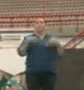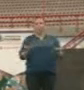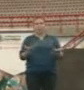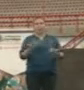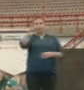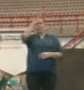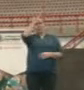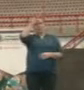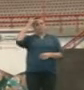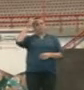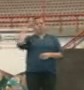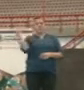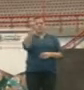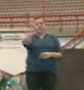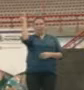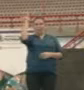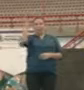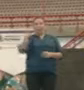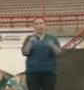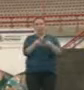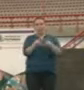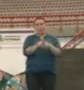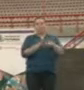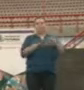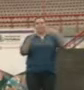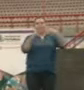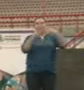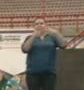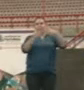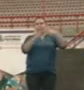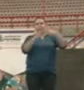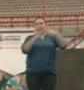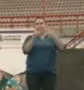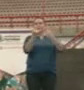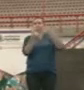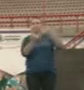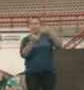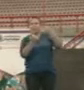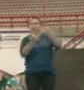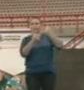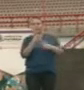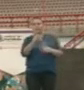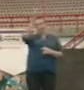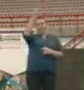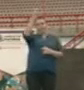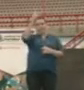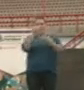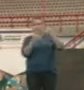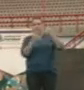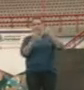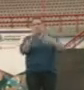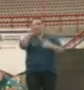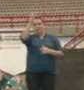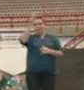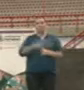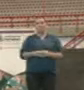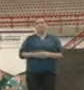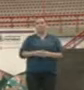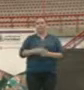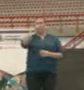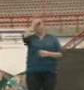importante? Demais. 2, ele é semelhante a Deus. Quando a gente diz que Deus é semelhante ao homem, o homem,